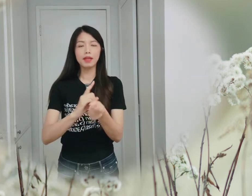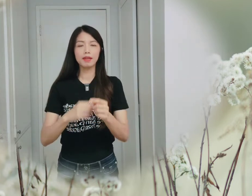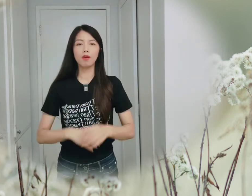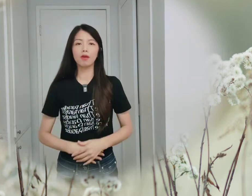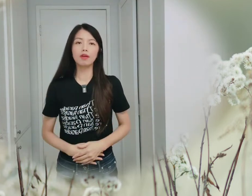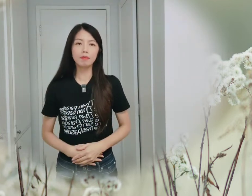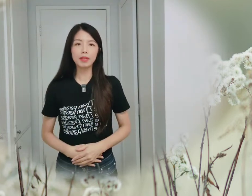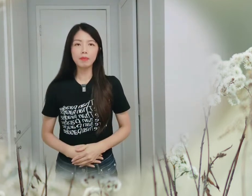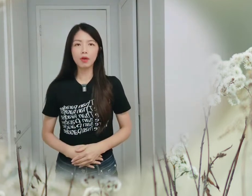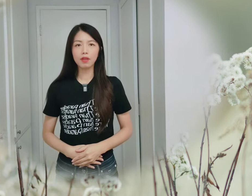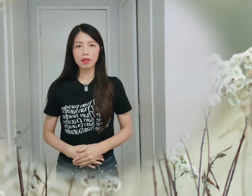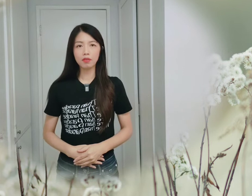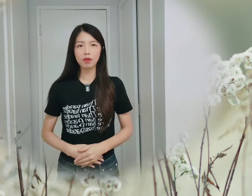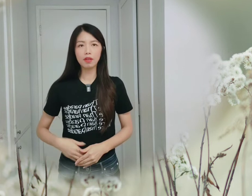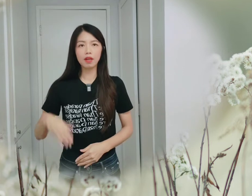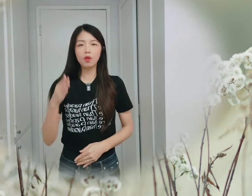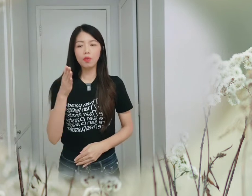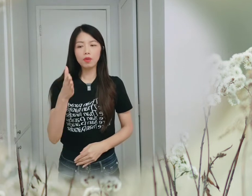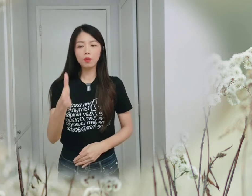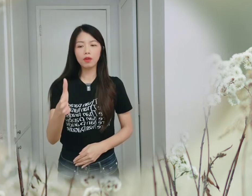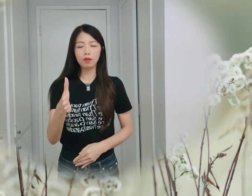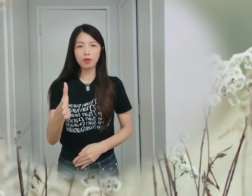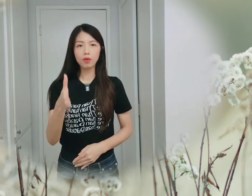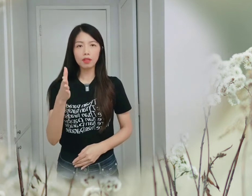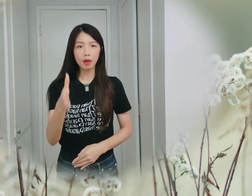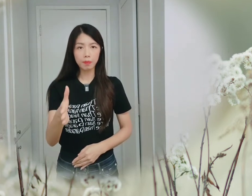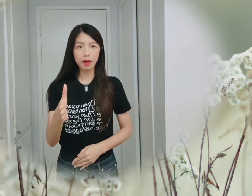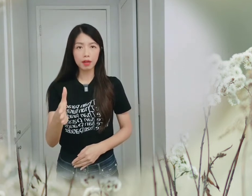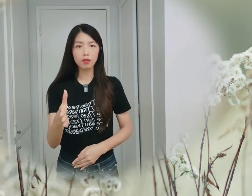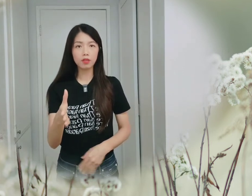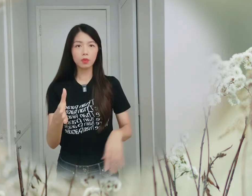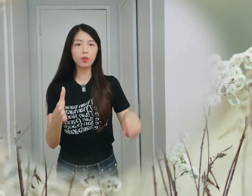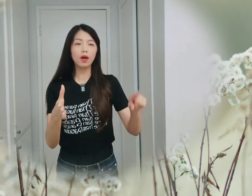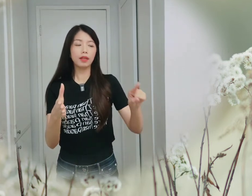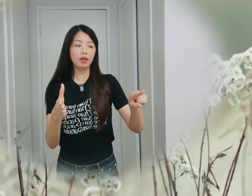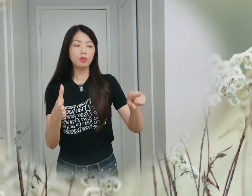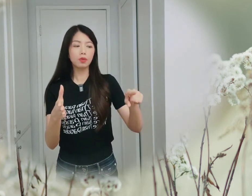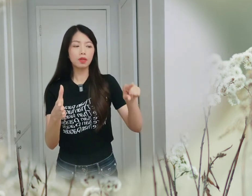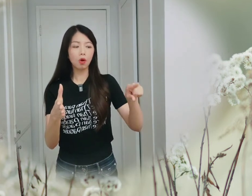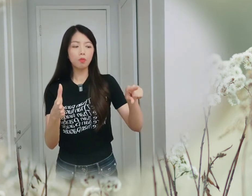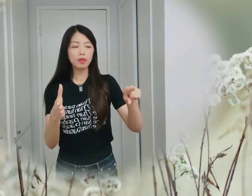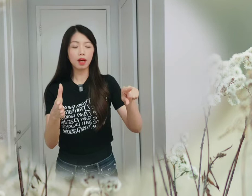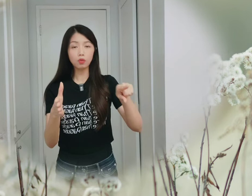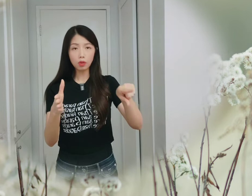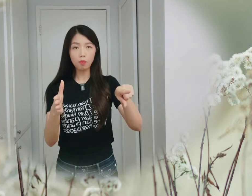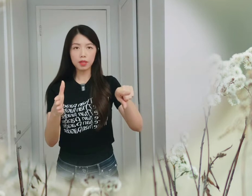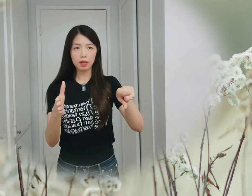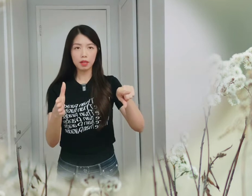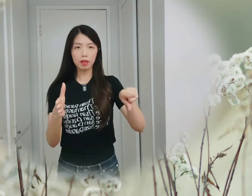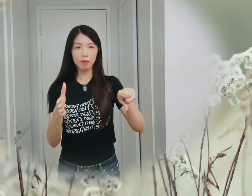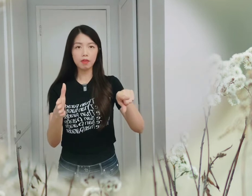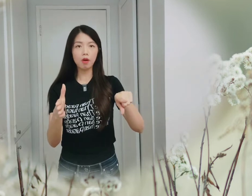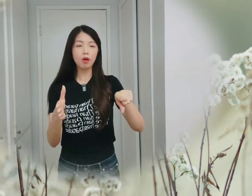믿음 안에서. 믿음이라고 하는 뜻의 수어는 왼손을 이렇게 손끝이 앞을 향하게 해주시고 다른 손은 엄지하고